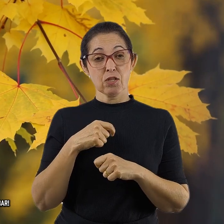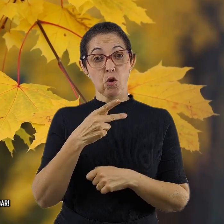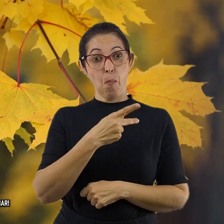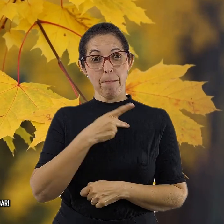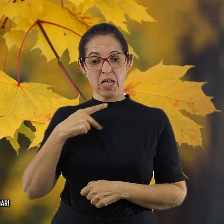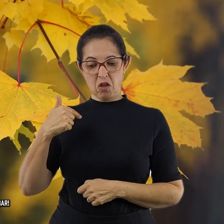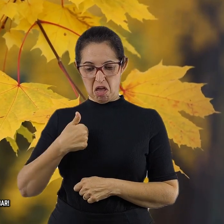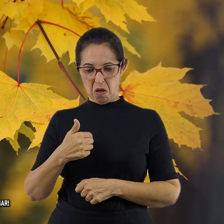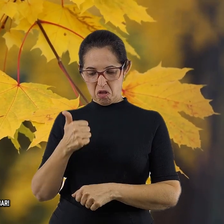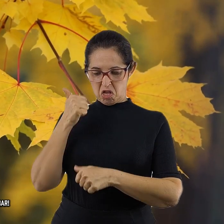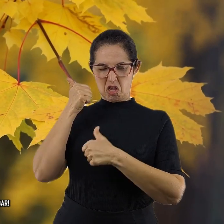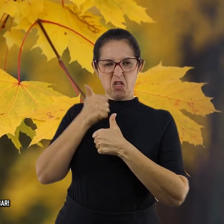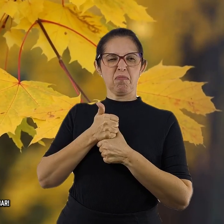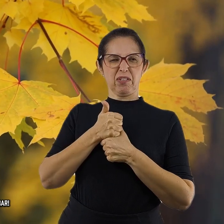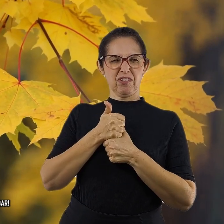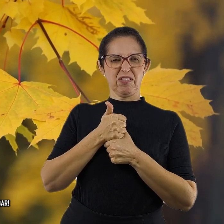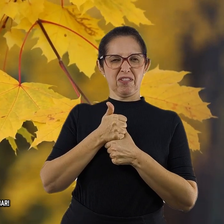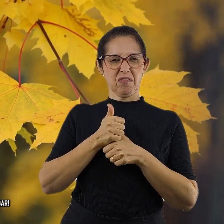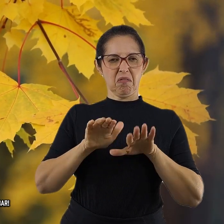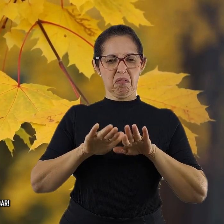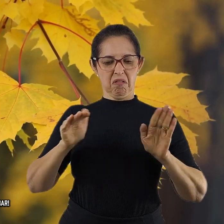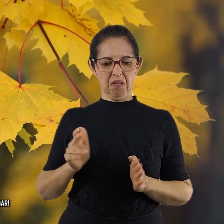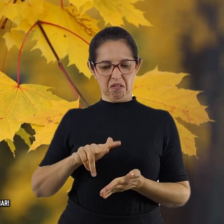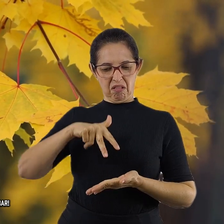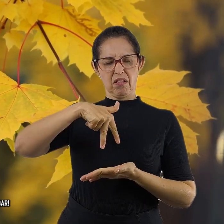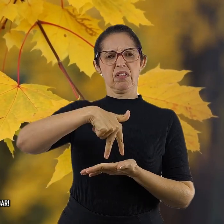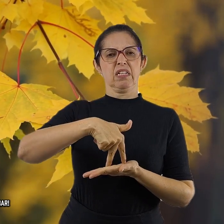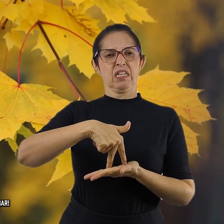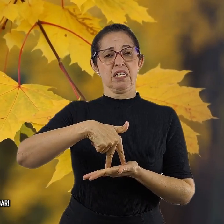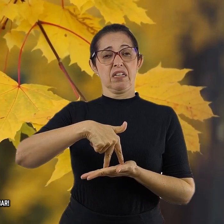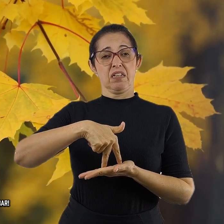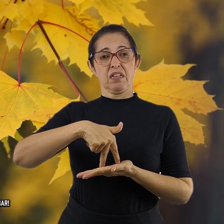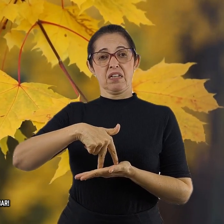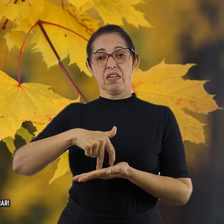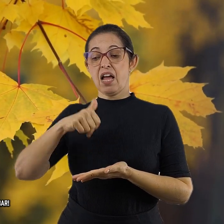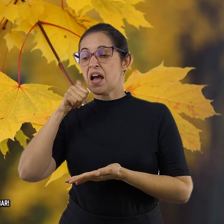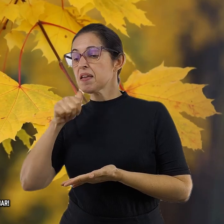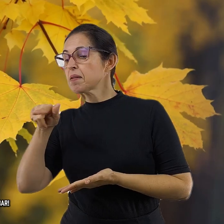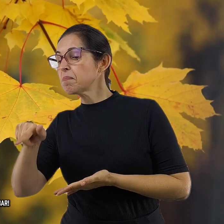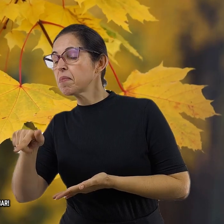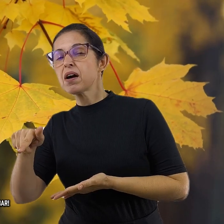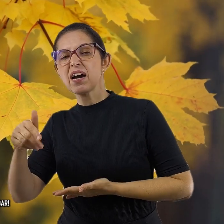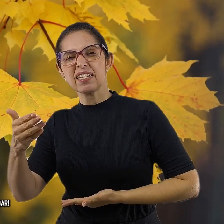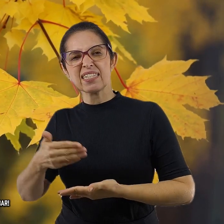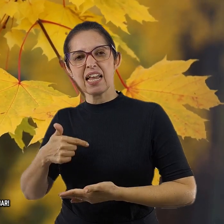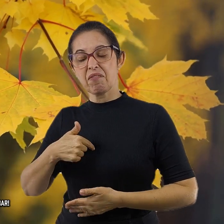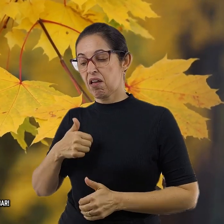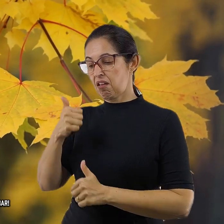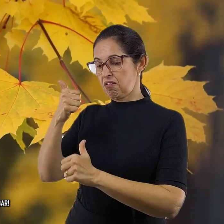pastor. Eu tenho de estar lá na frente, no lugar da irmã que dirige o trabalho.